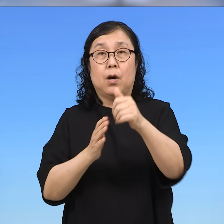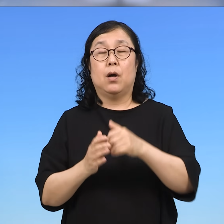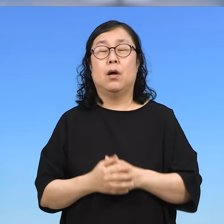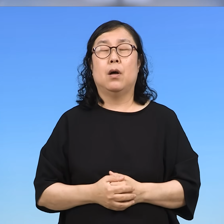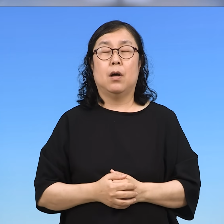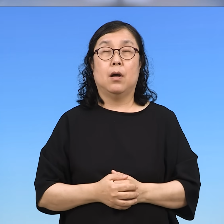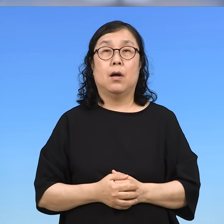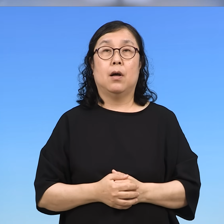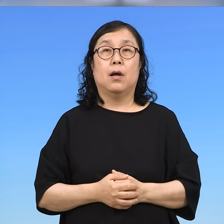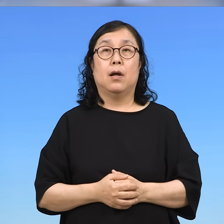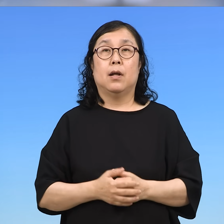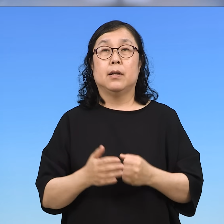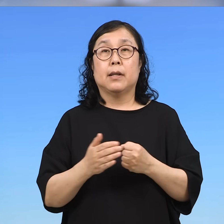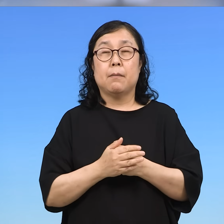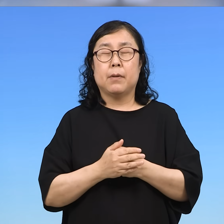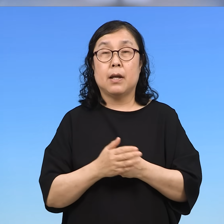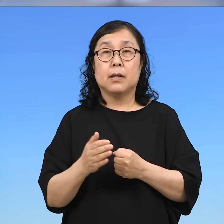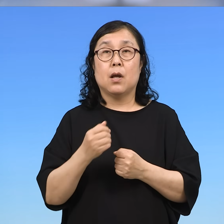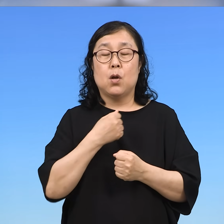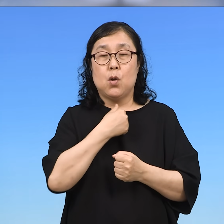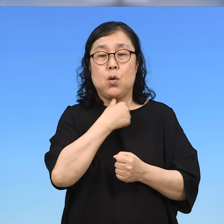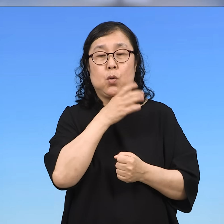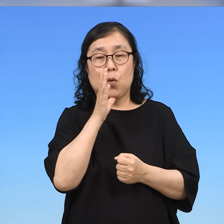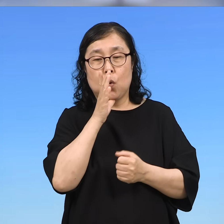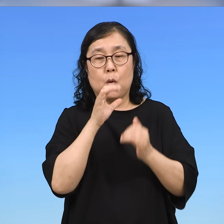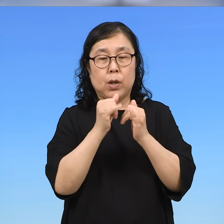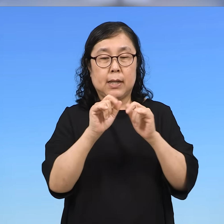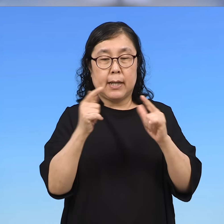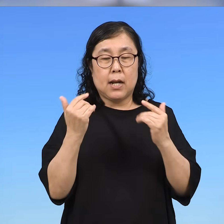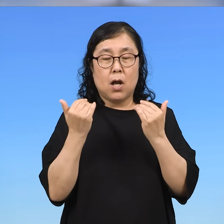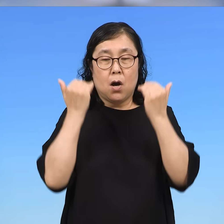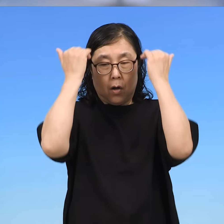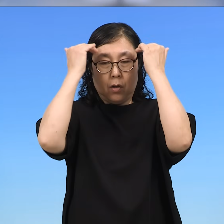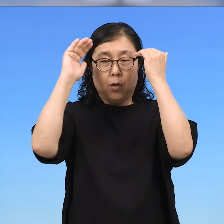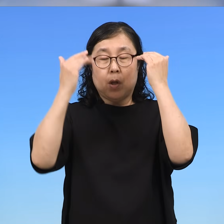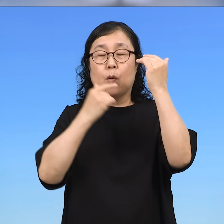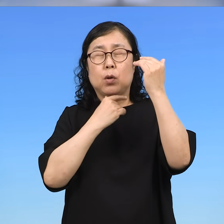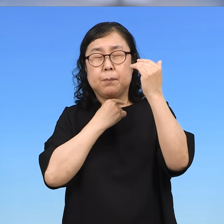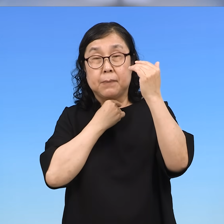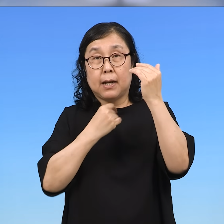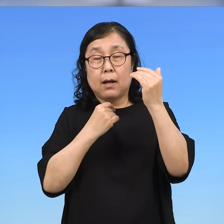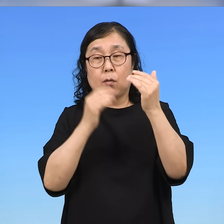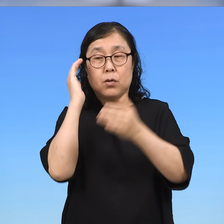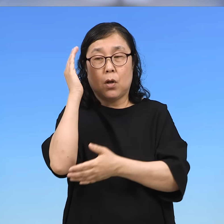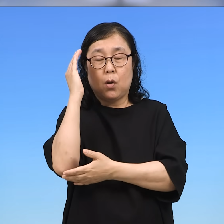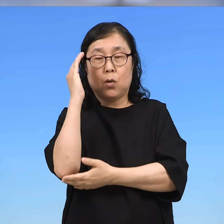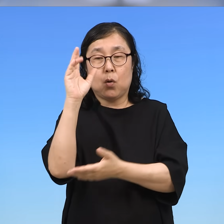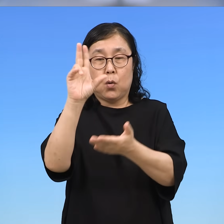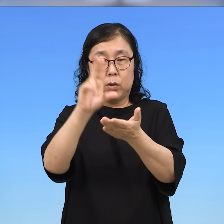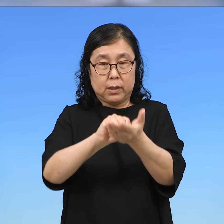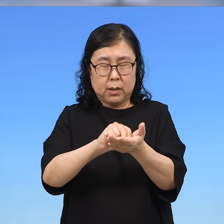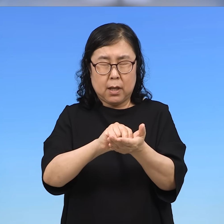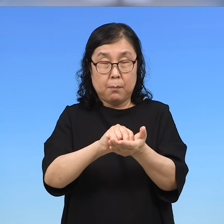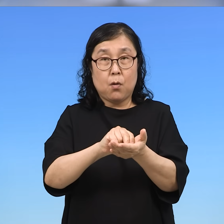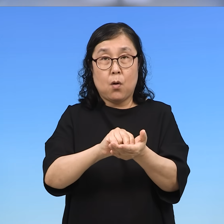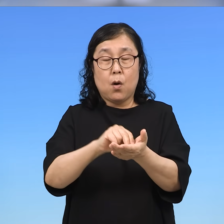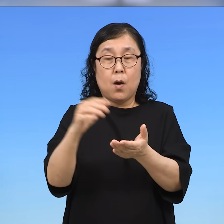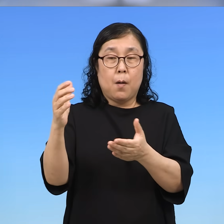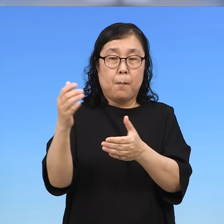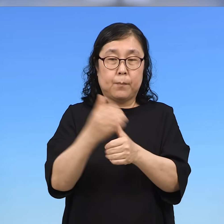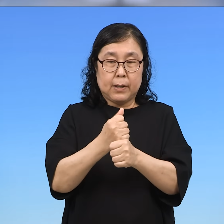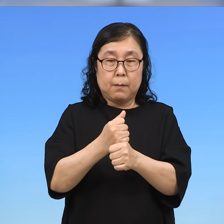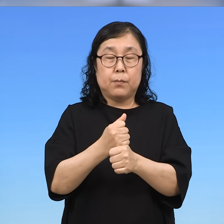때부터, 제가 오늘 이 설교 제목을 노인이 아니라 어른이 되고 싶다 이렇게 잡은 이유도요, 우리 청년들이 또 이건